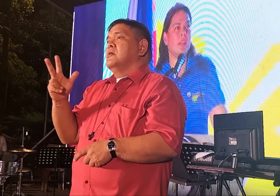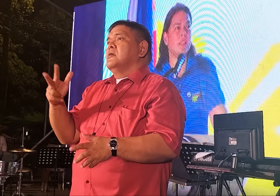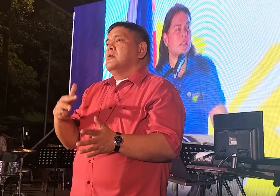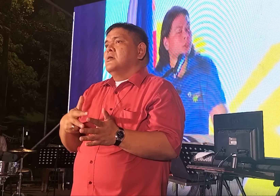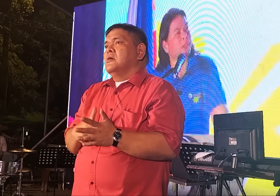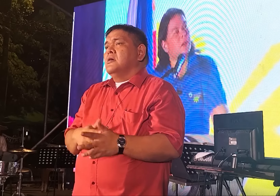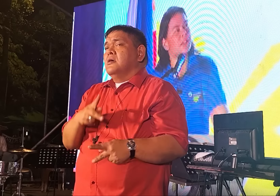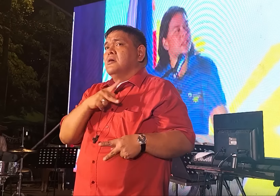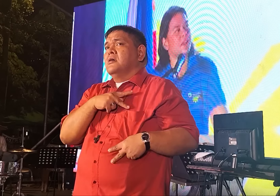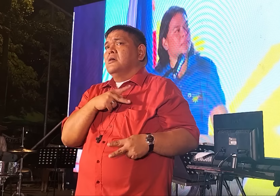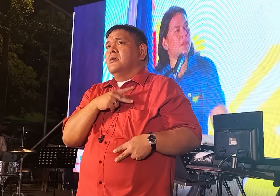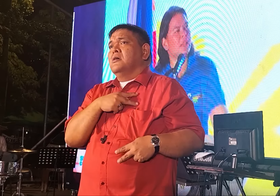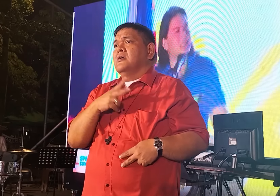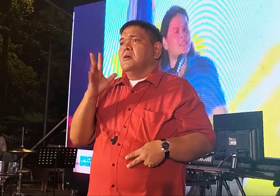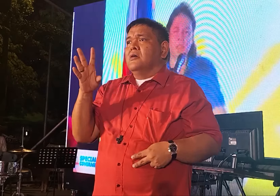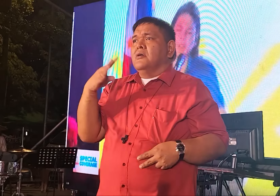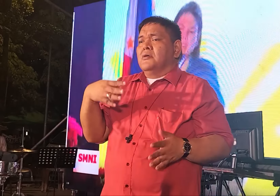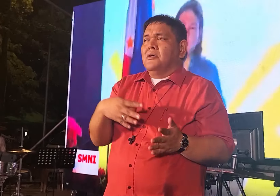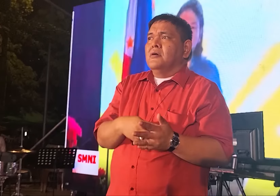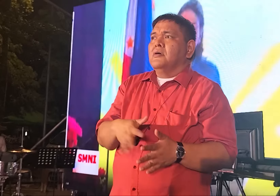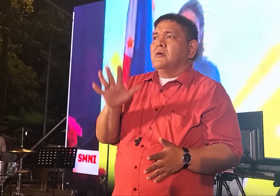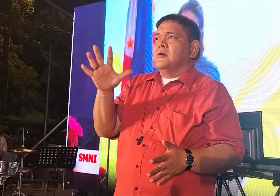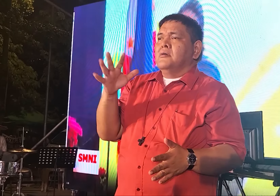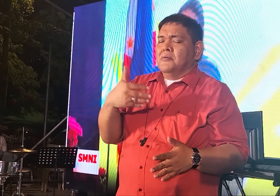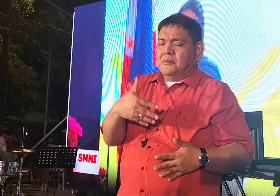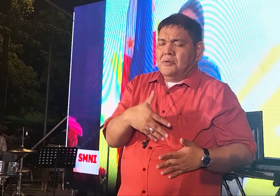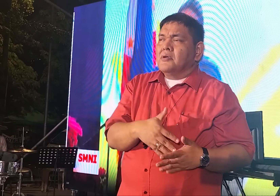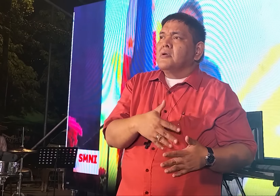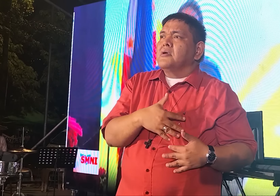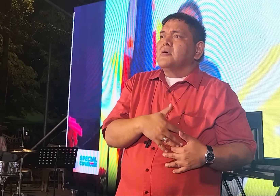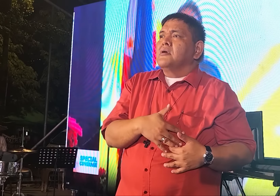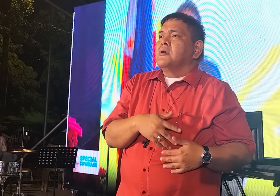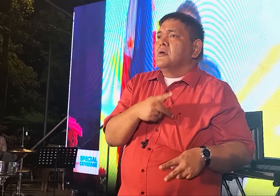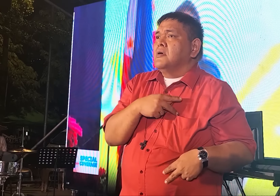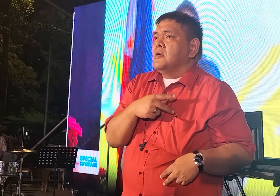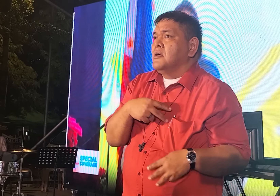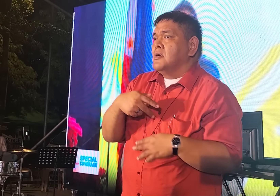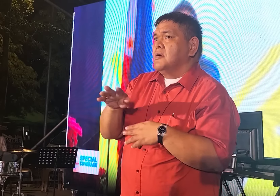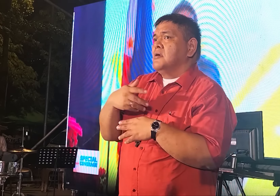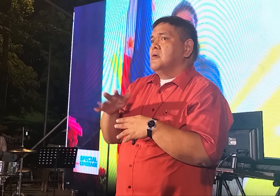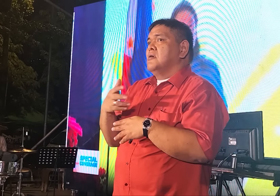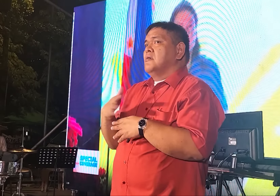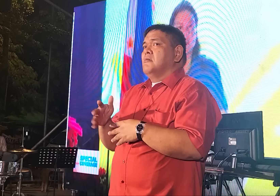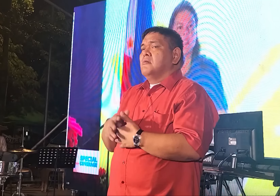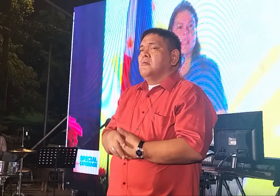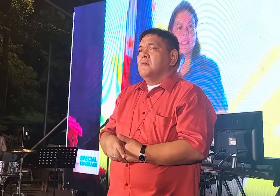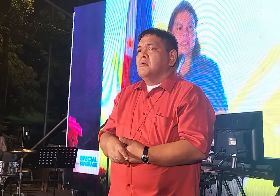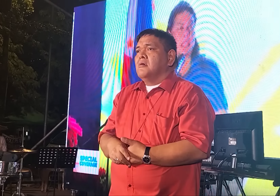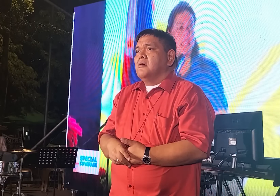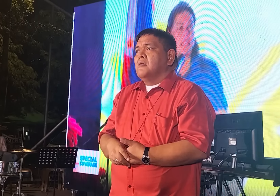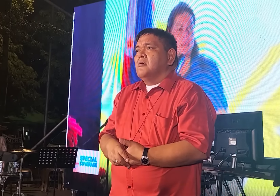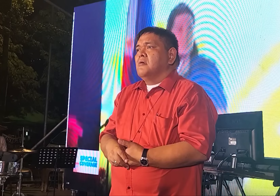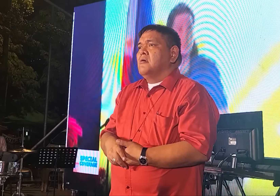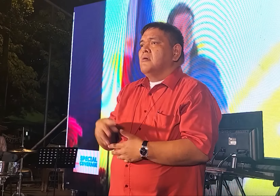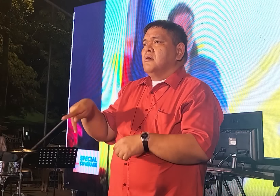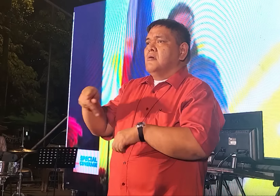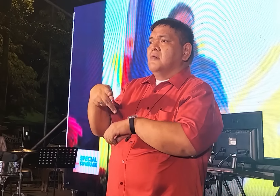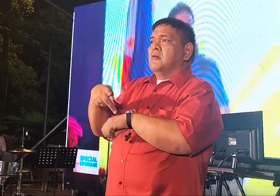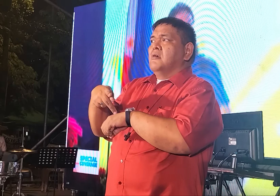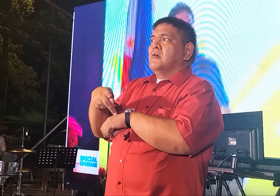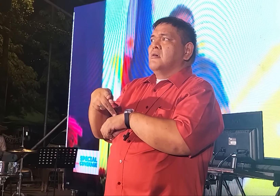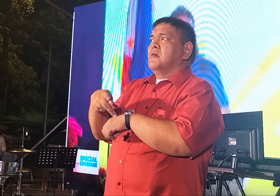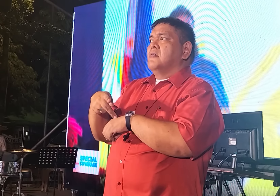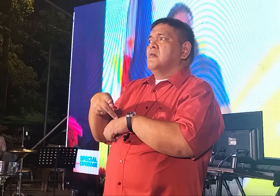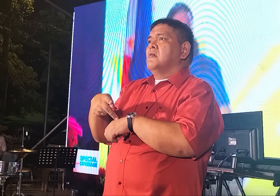3,000 kapulis, 4,000 kapulis, 5,000 kapulis, ilang ipadala din ni sa Kingdom